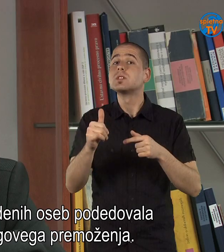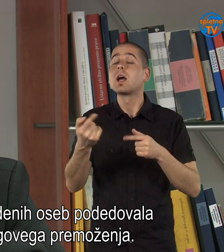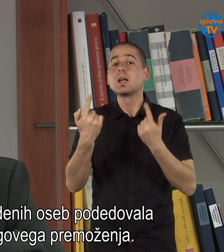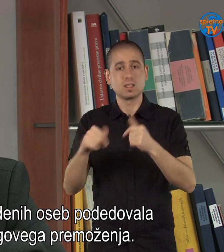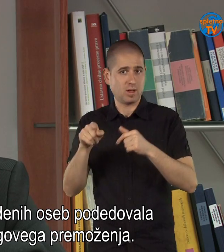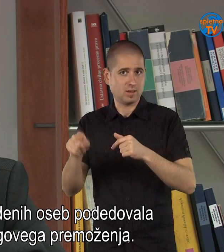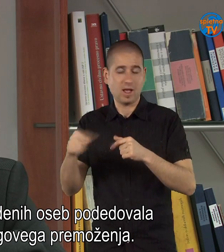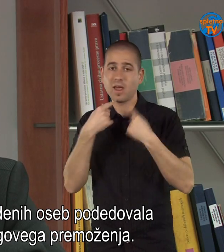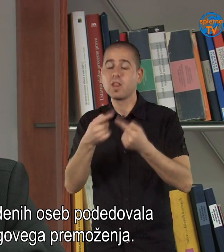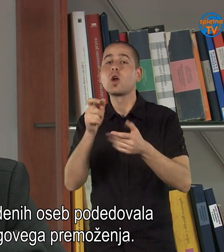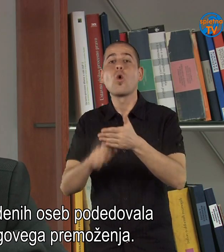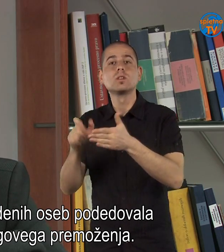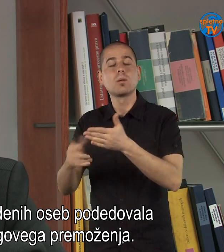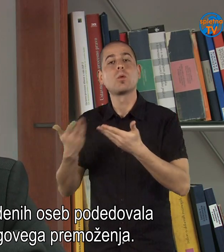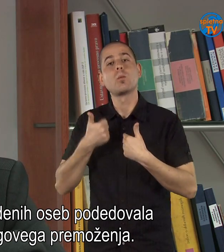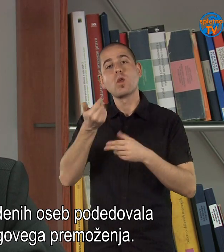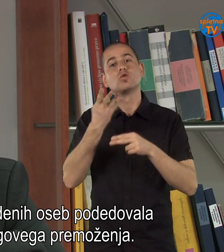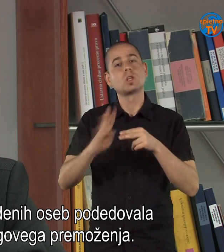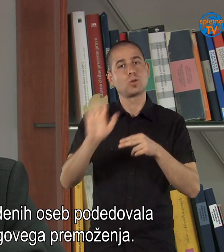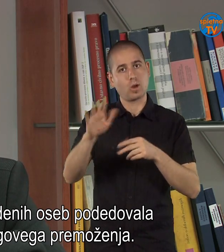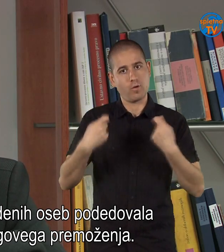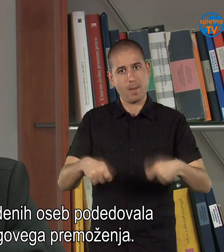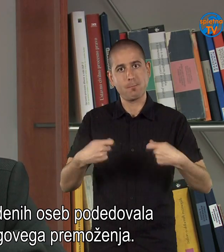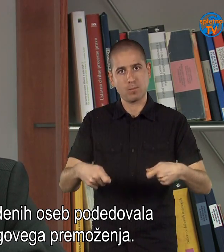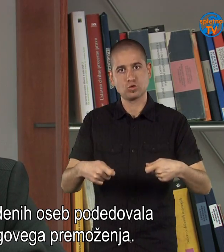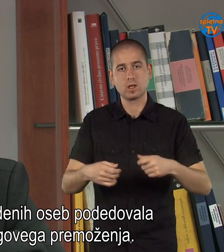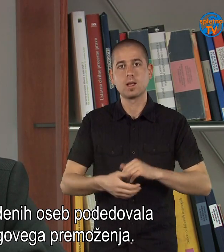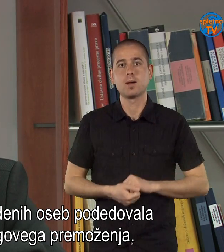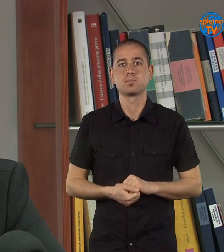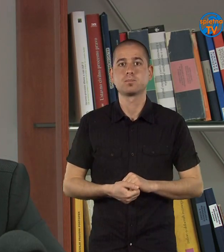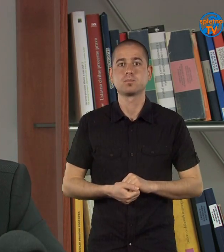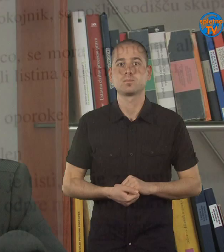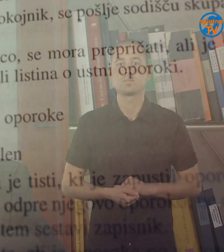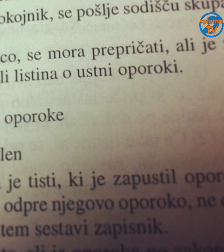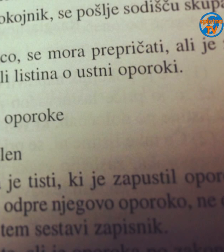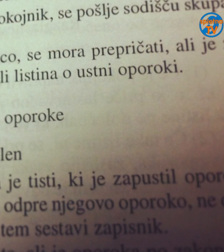oseb podedoval 1/4 njegovega premoženja.